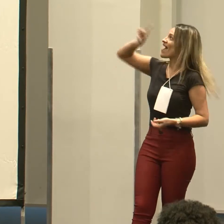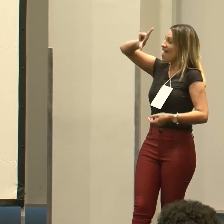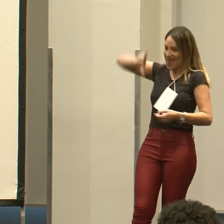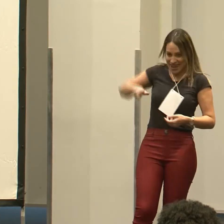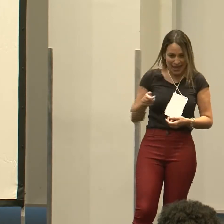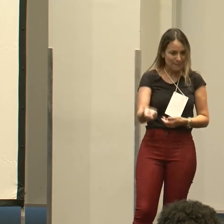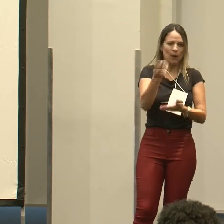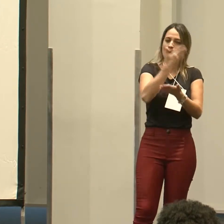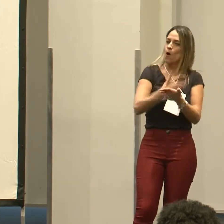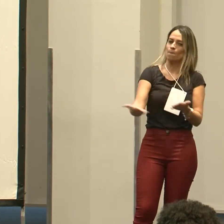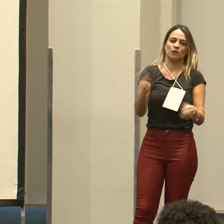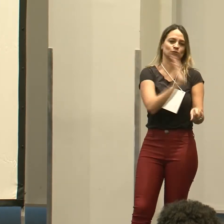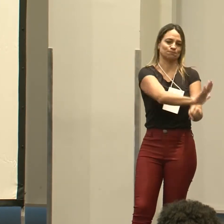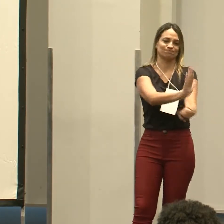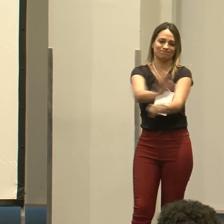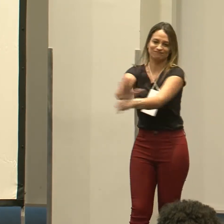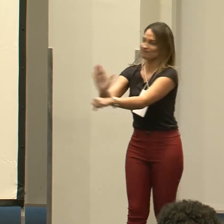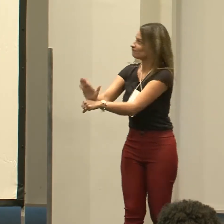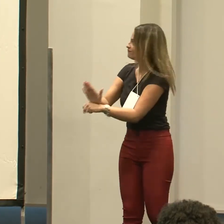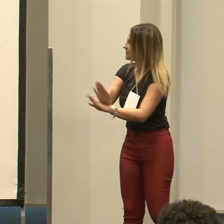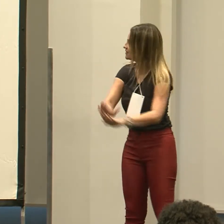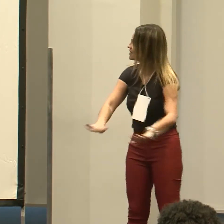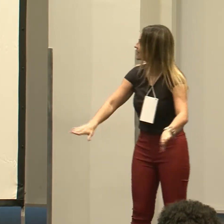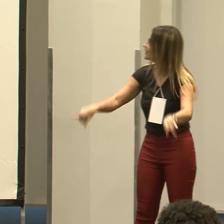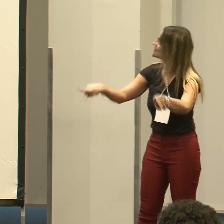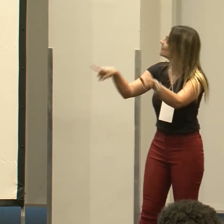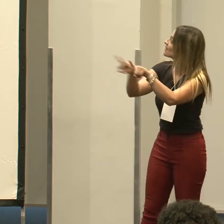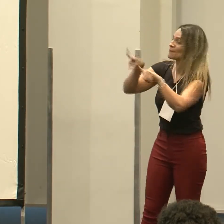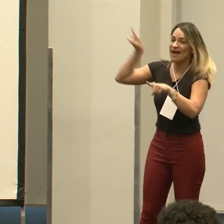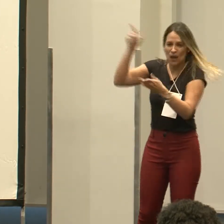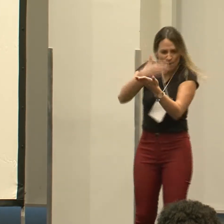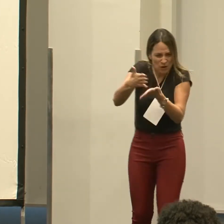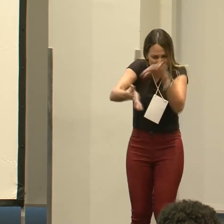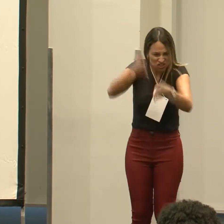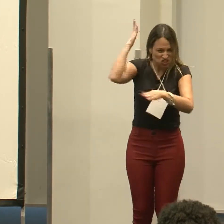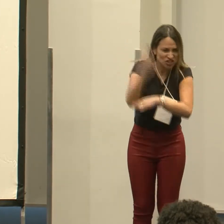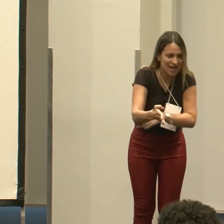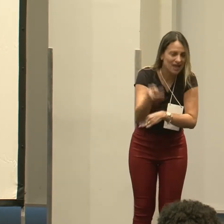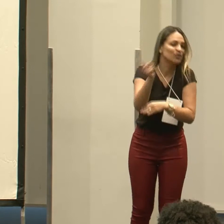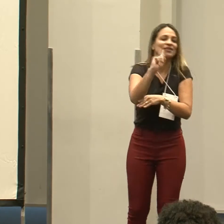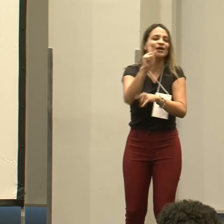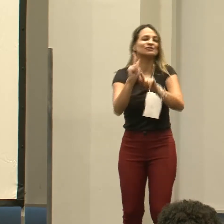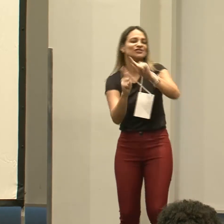uma escola, não é mais um internato, é uma escola regular comum.